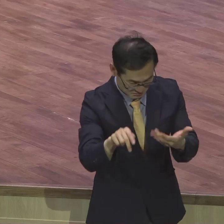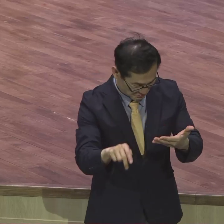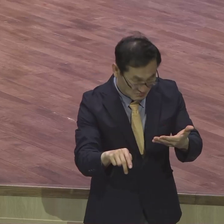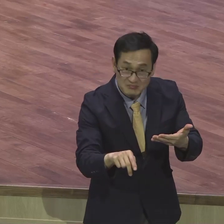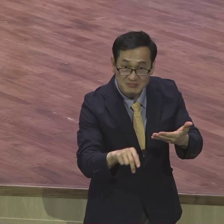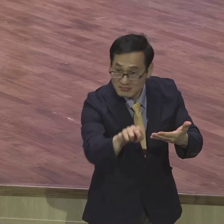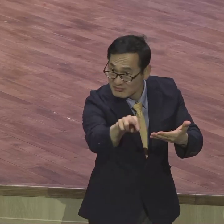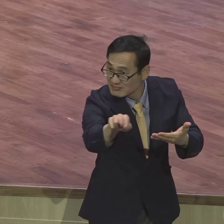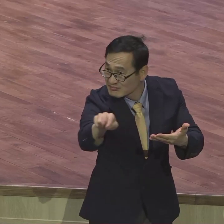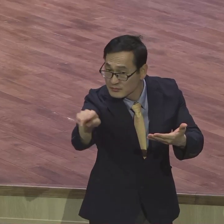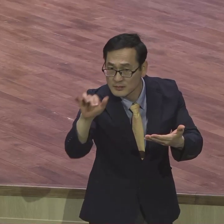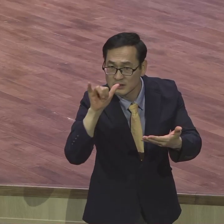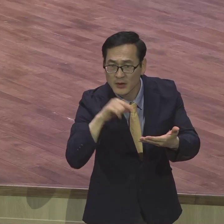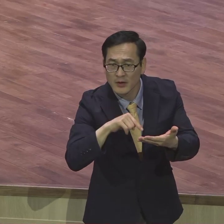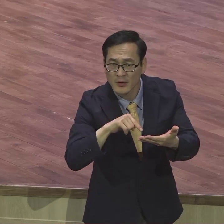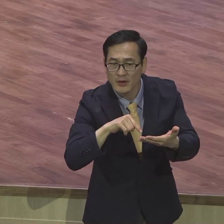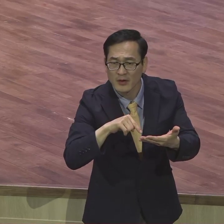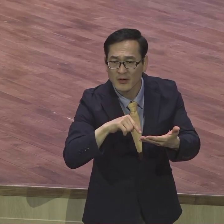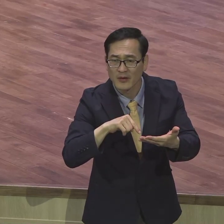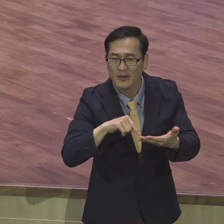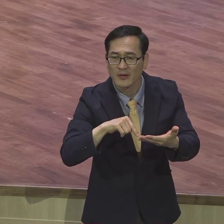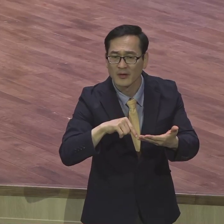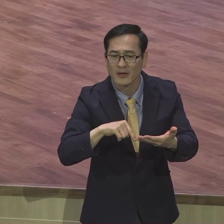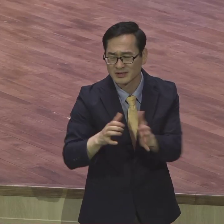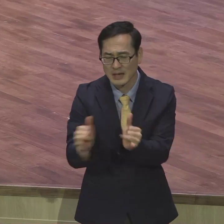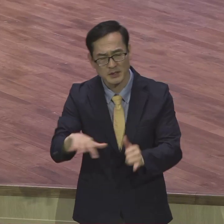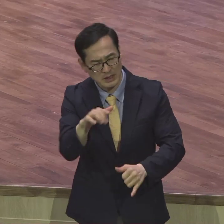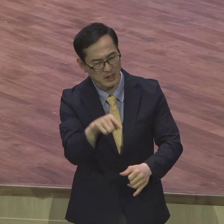세상 사람들처럼 그렇게 살면 안 된다는 거예요.